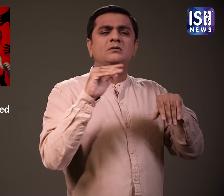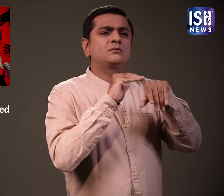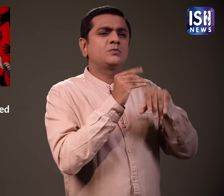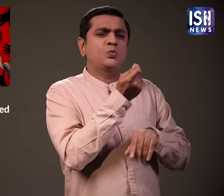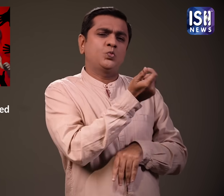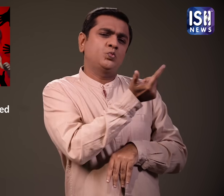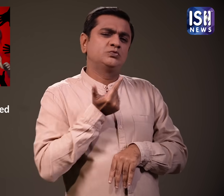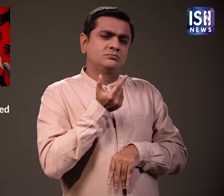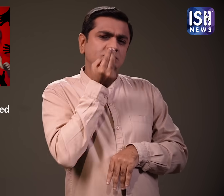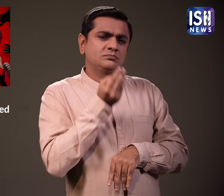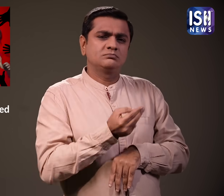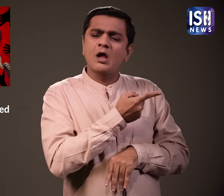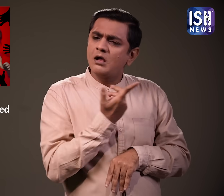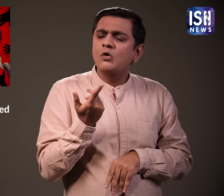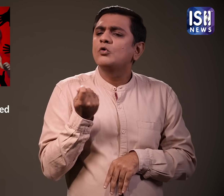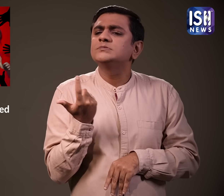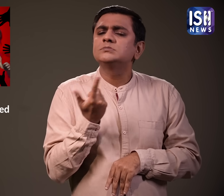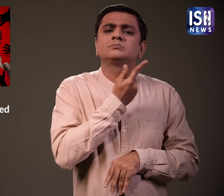उसने 9,000 रुपे का रून लिया.